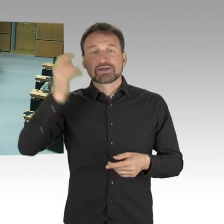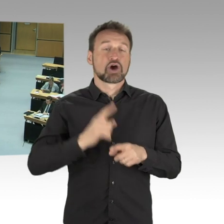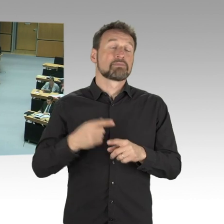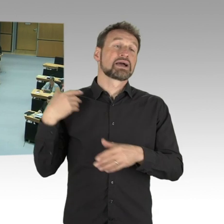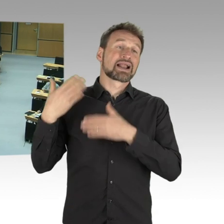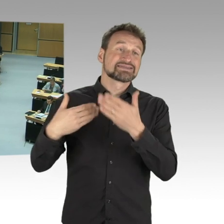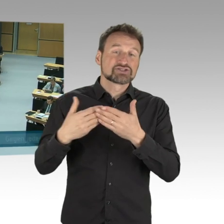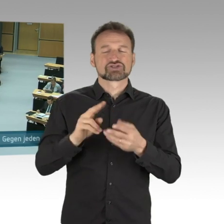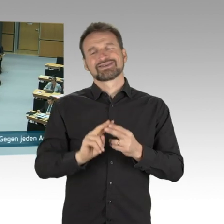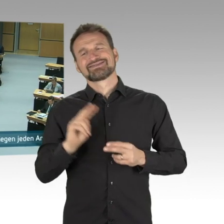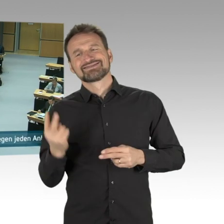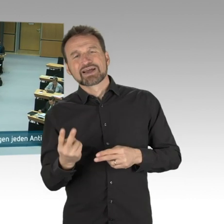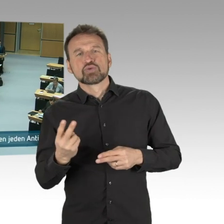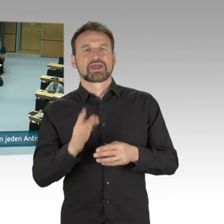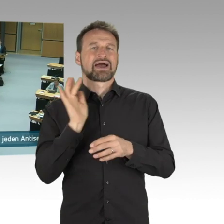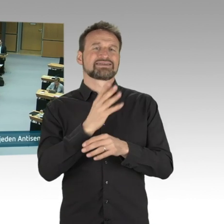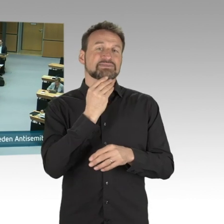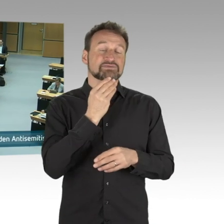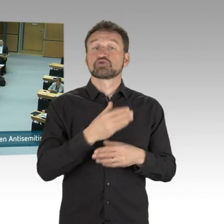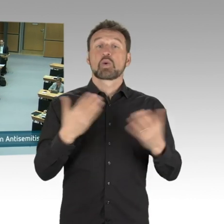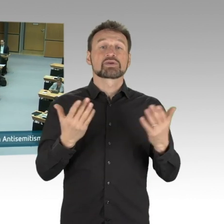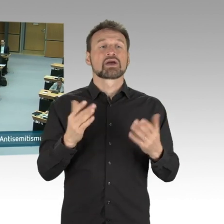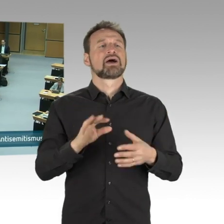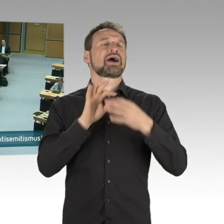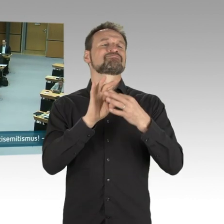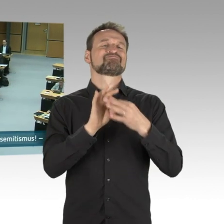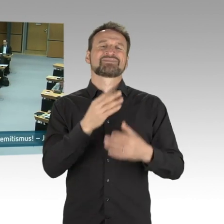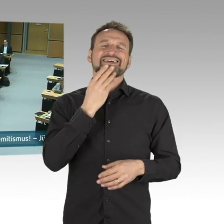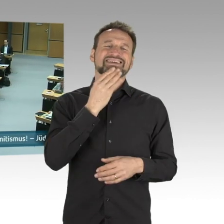sekundärer oder ob israelbezogener Antisemitismus.